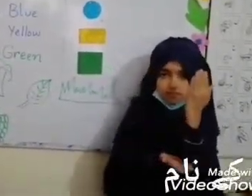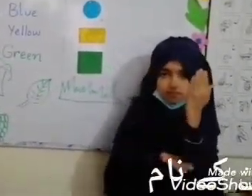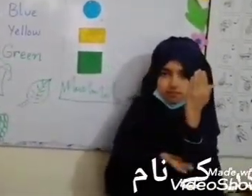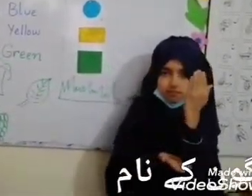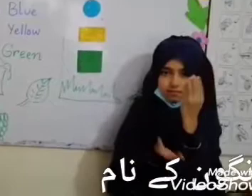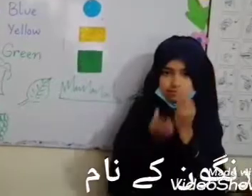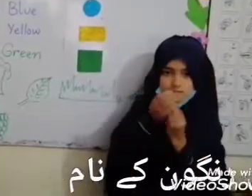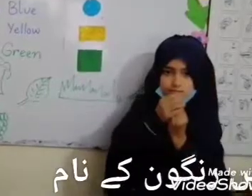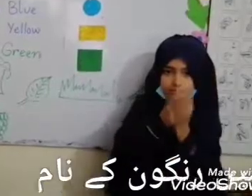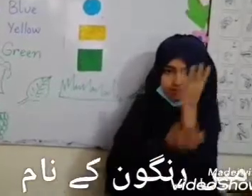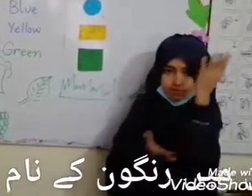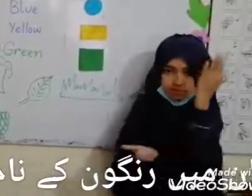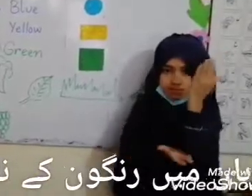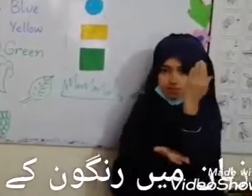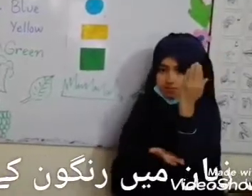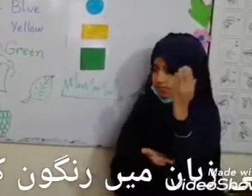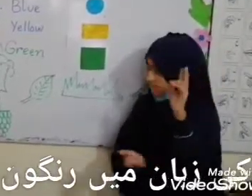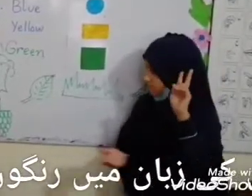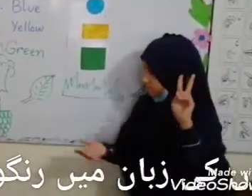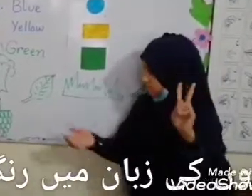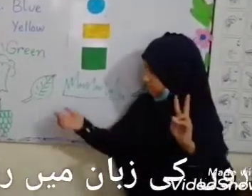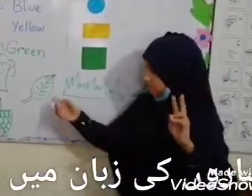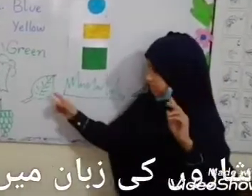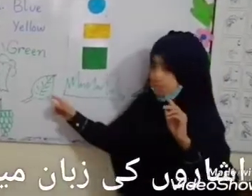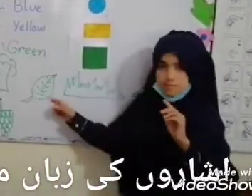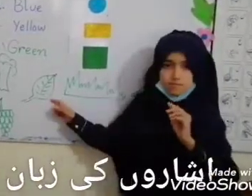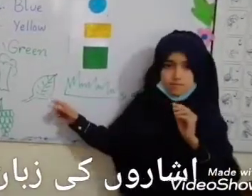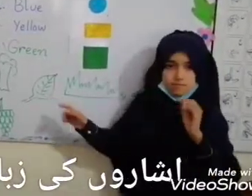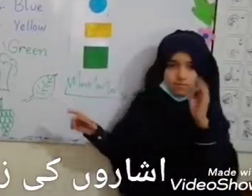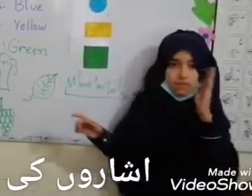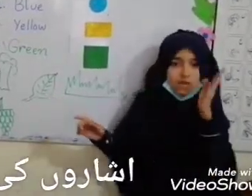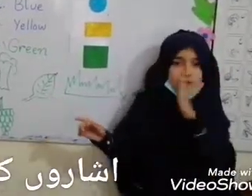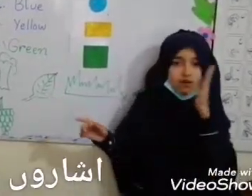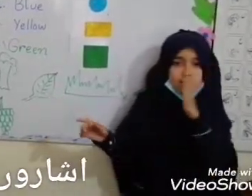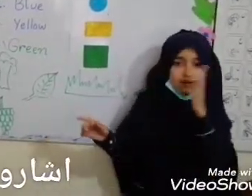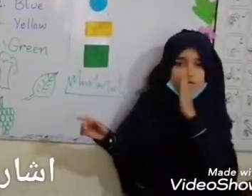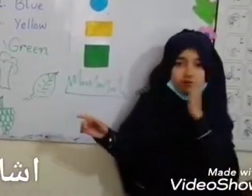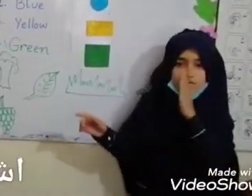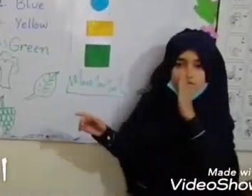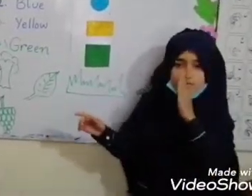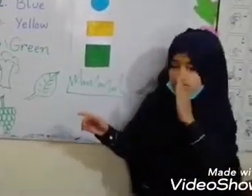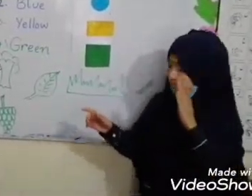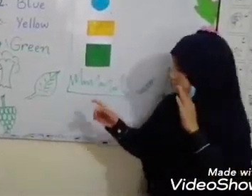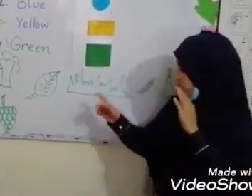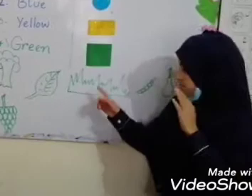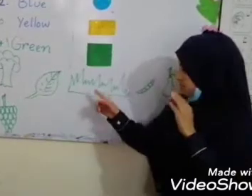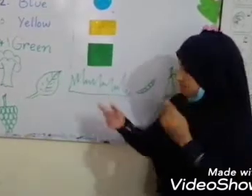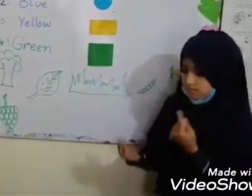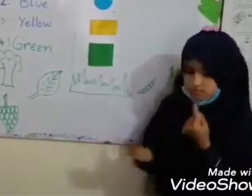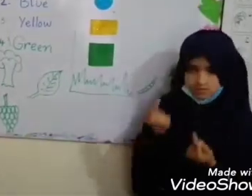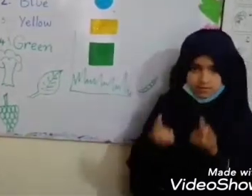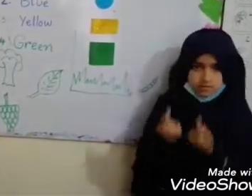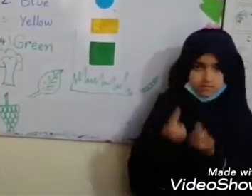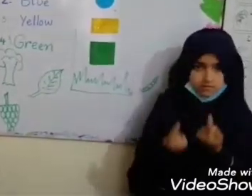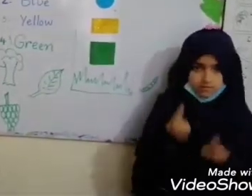ट्री, दरख्त। दूसरी है लीफ, पत्ता। तीसरी